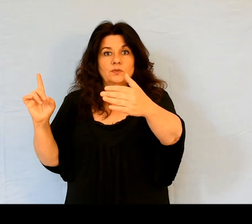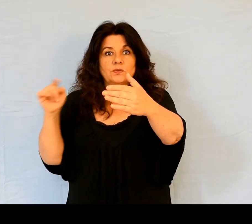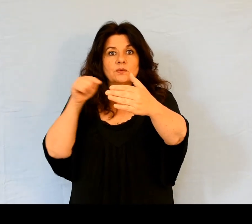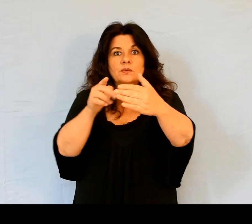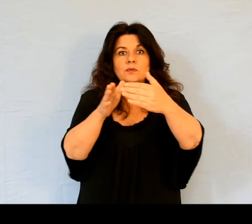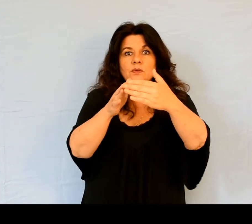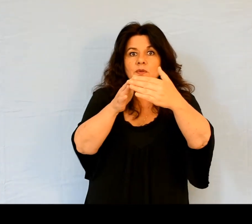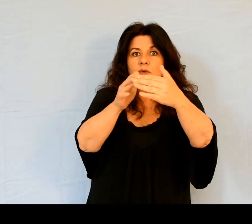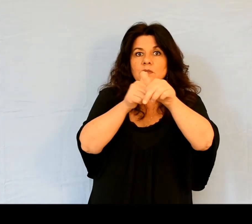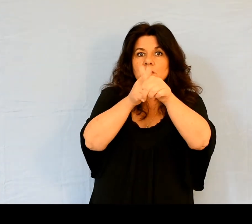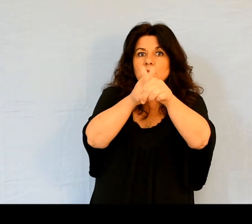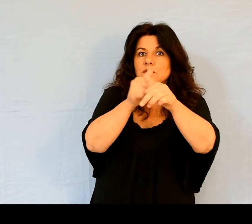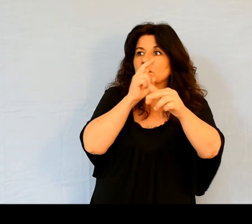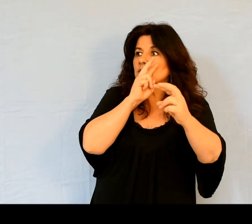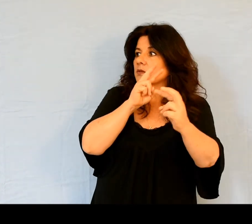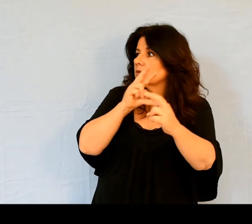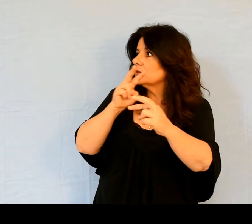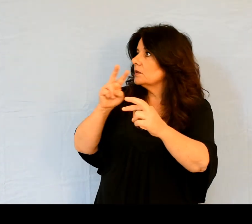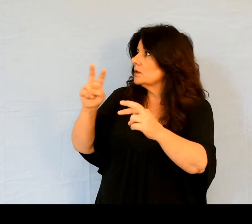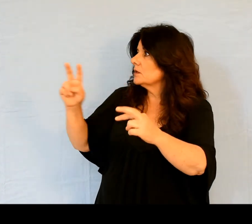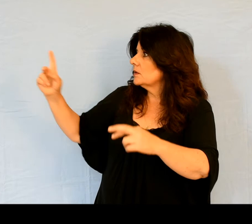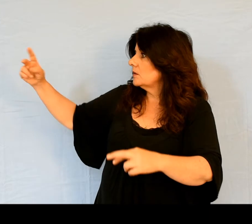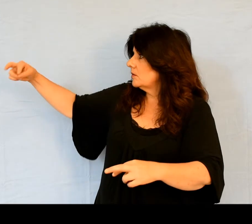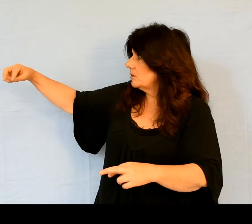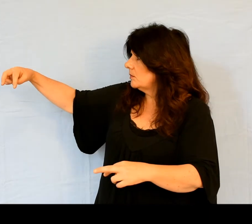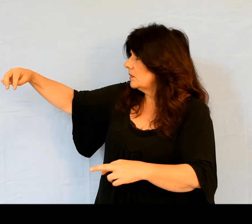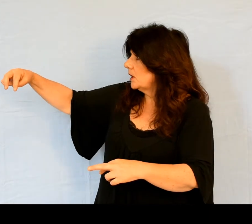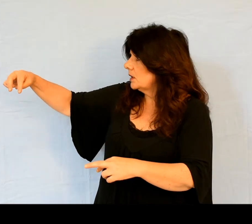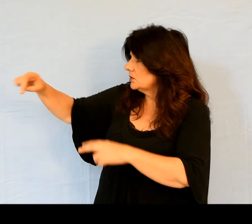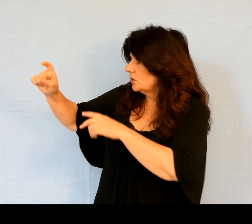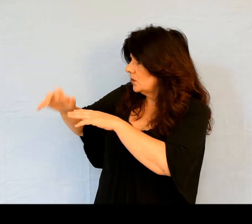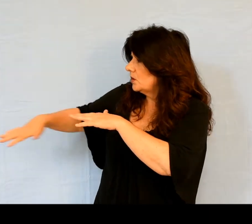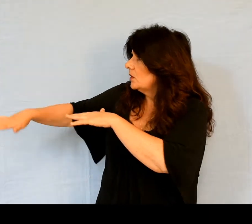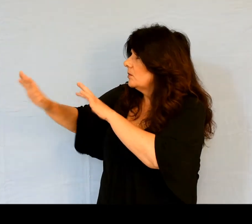Ils se dirent, « C'est un fantôme. »